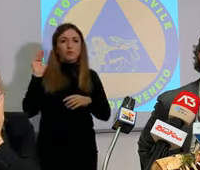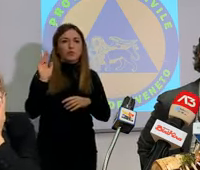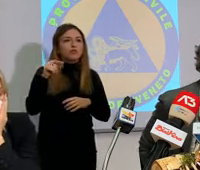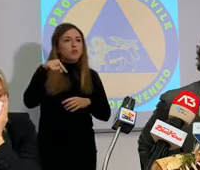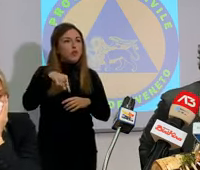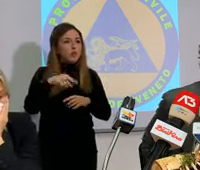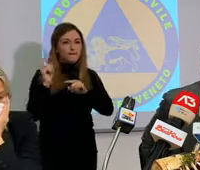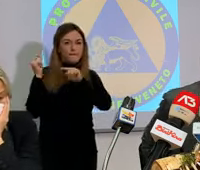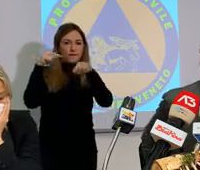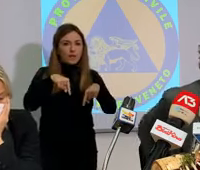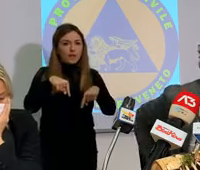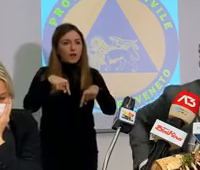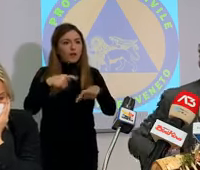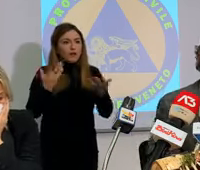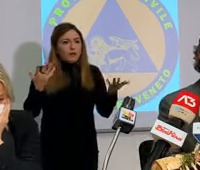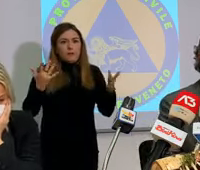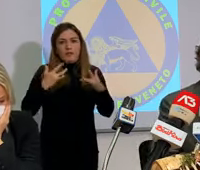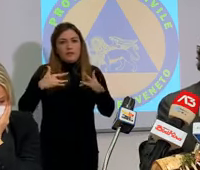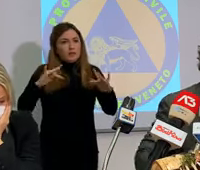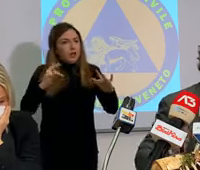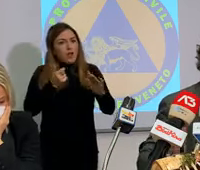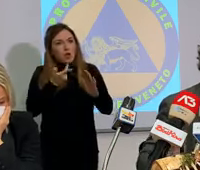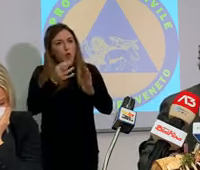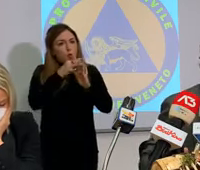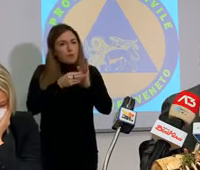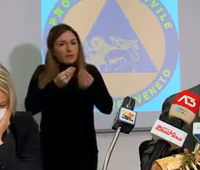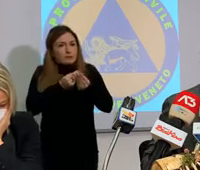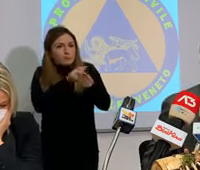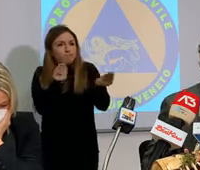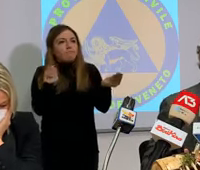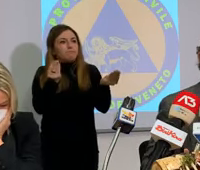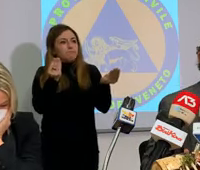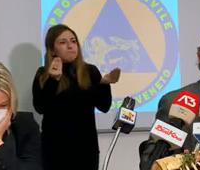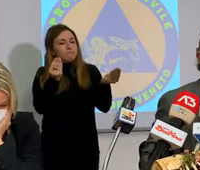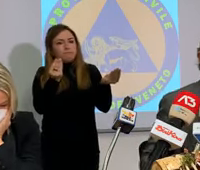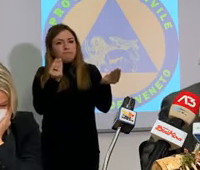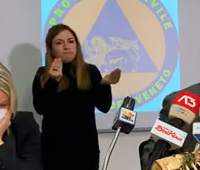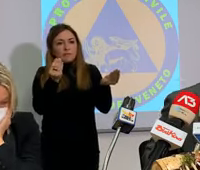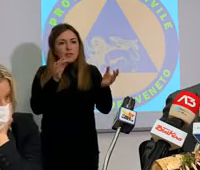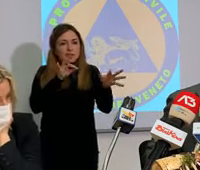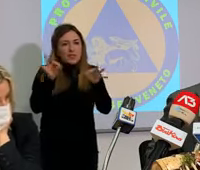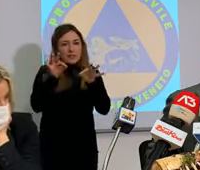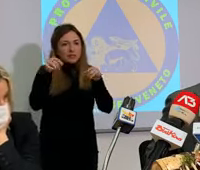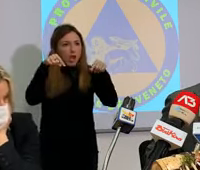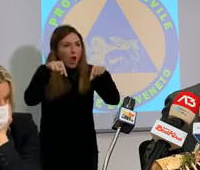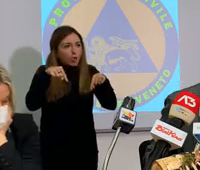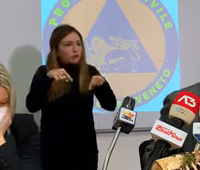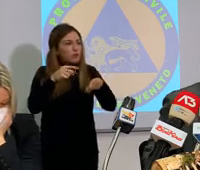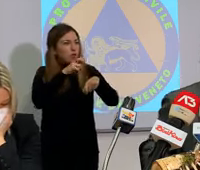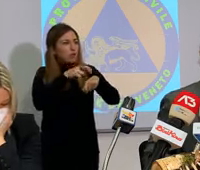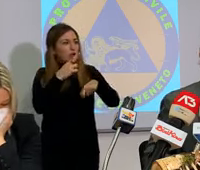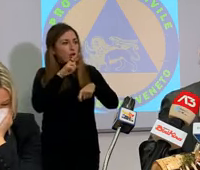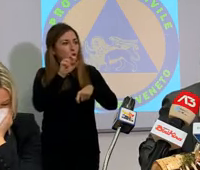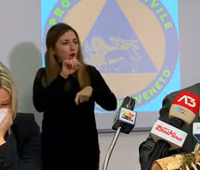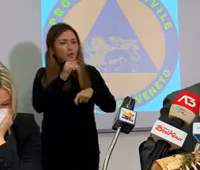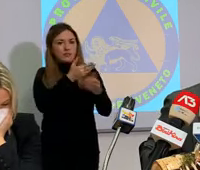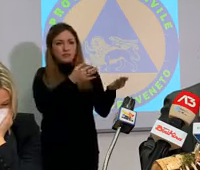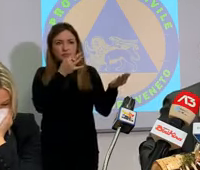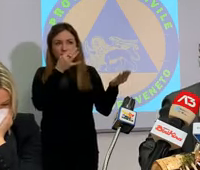noi veniamo qui col cuore in mano diciamo ragazzi questi sono i numeri questa la strategia di oggi ve lo dirò di radiator osi cioè